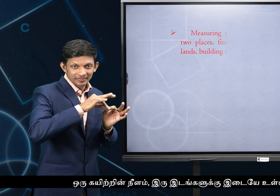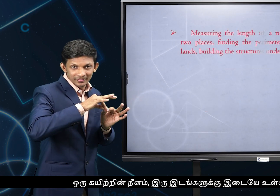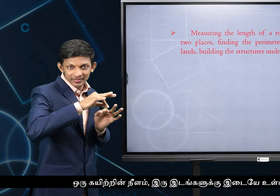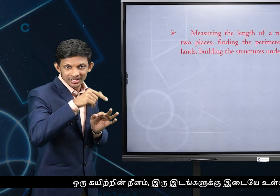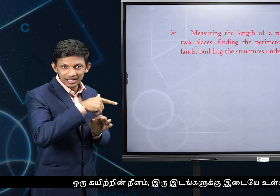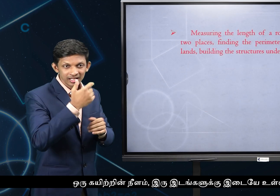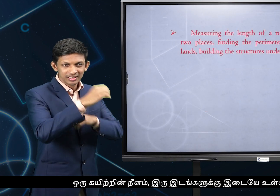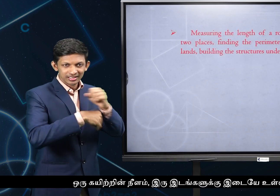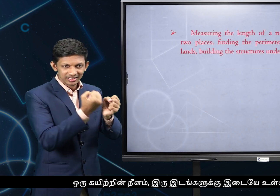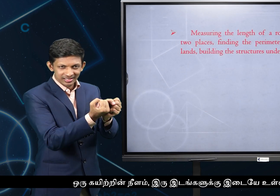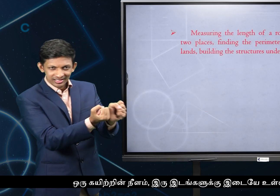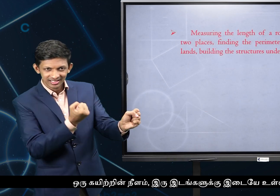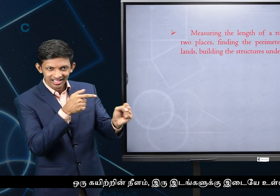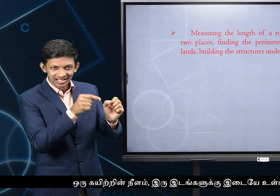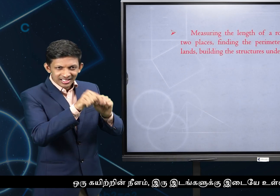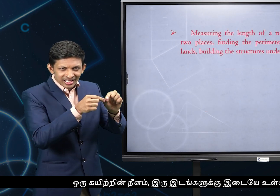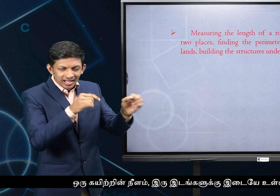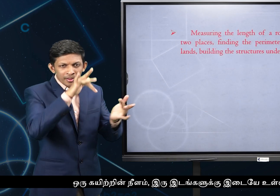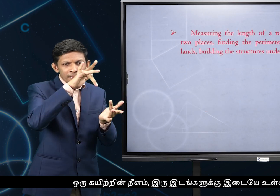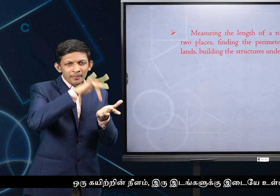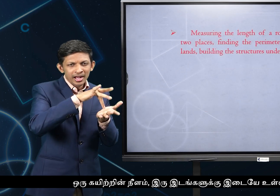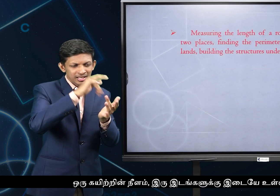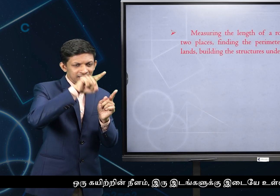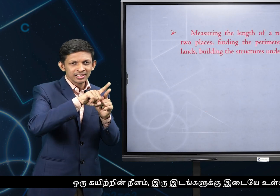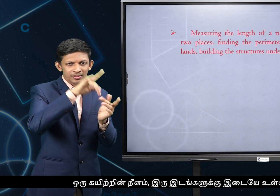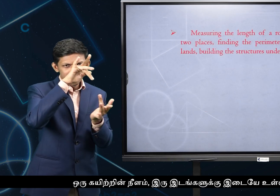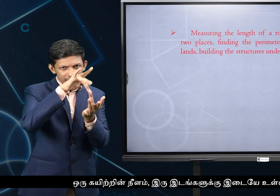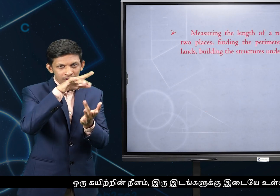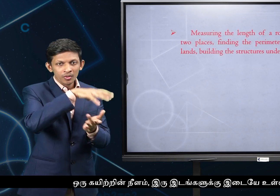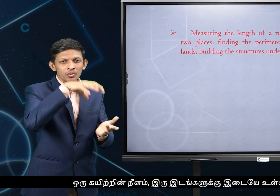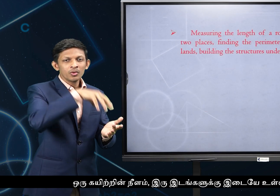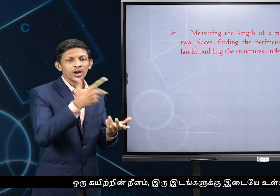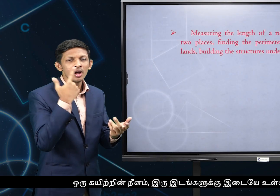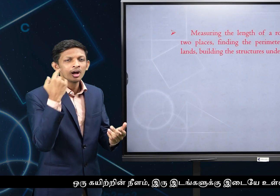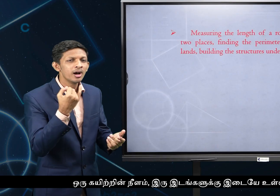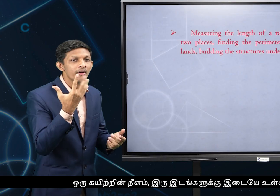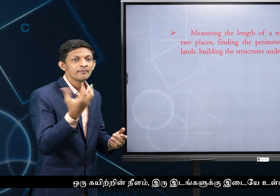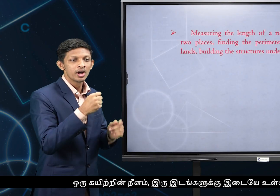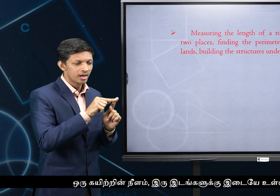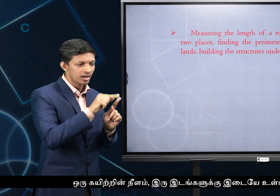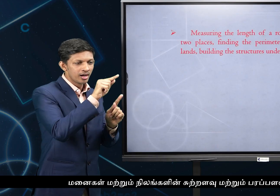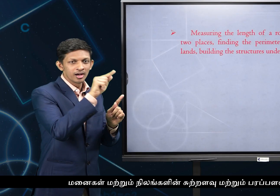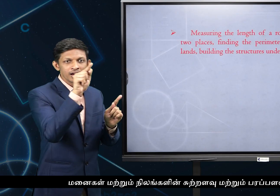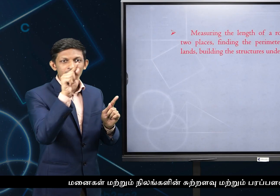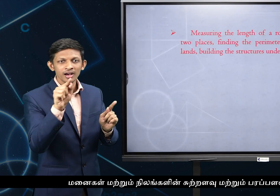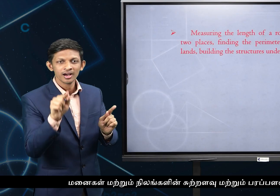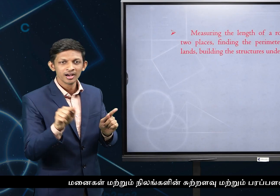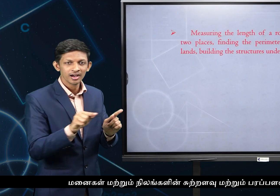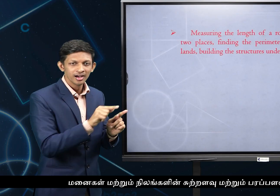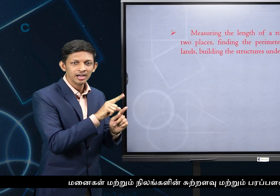ஒரு கயிற்றின் நீளம், இரு இடங்களுக்கு இடையே உள்ள தூரம், அடுக்கு, மனைகள் மற்றும்